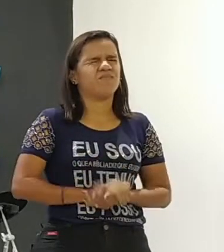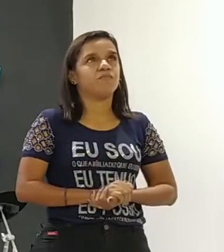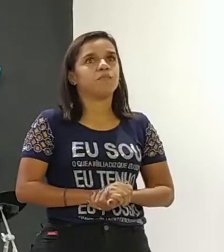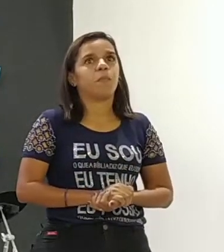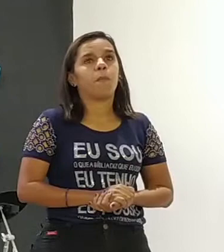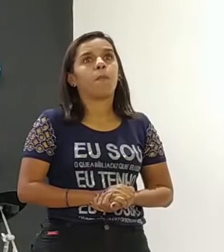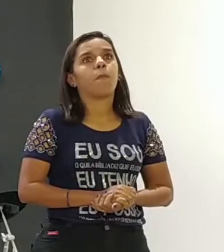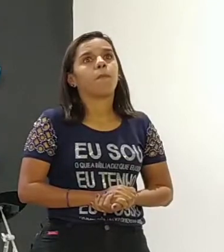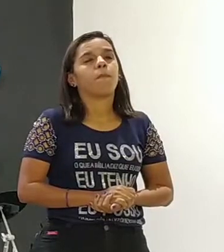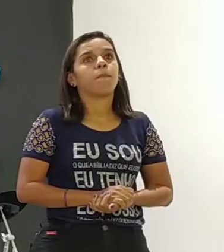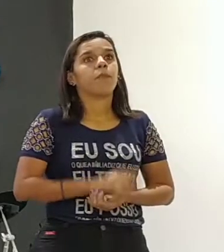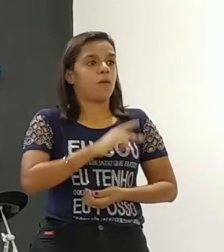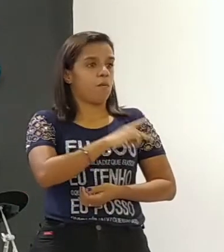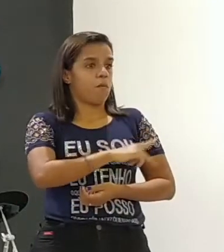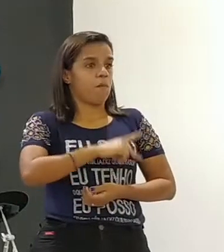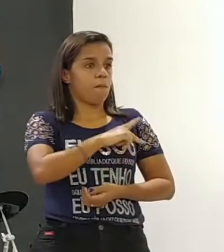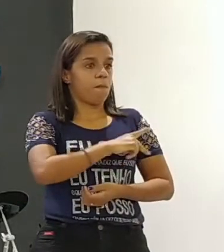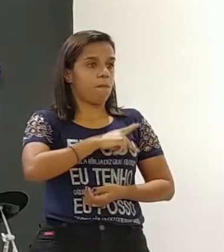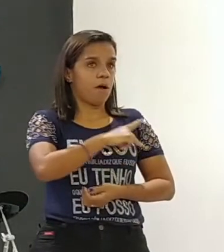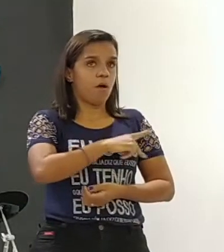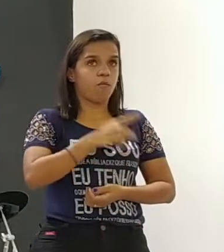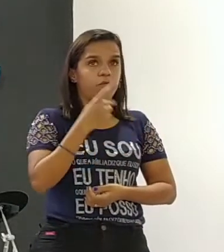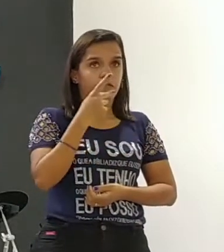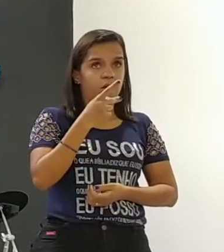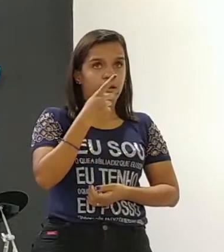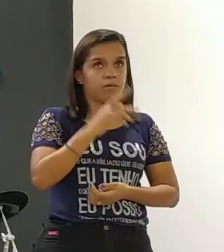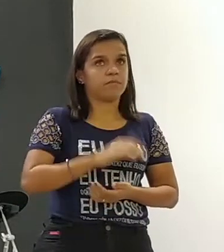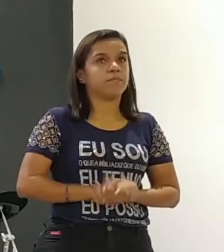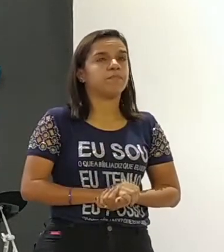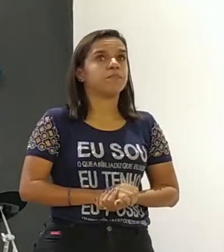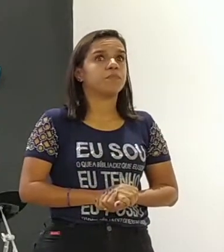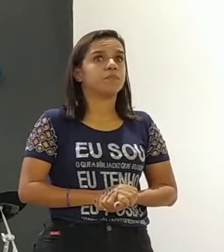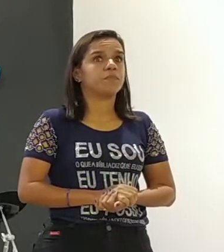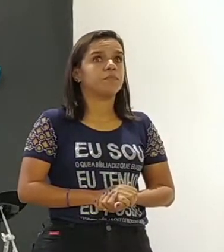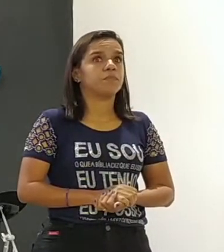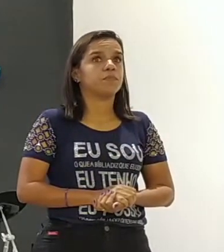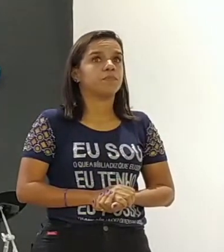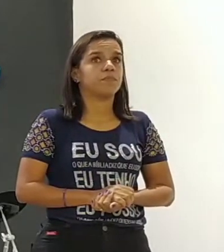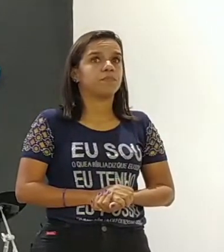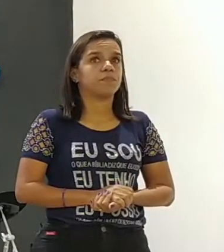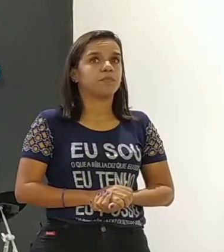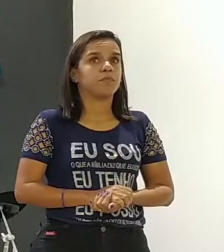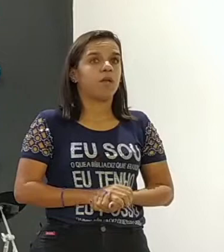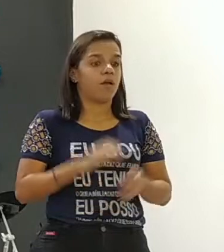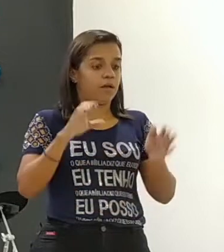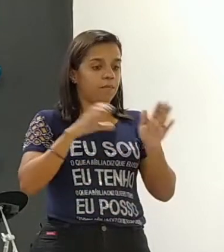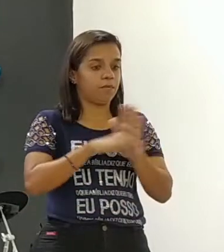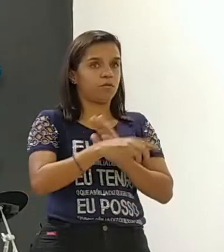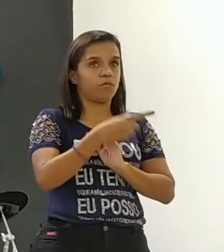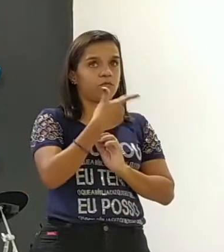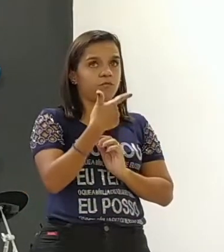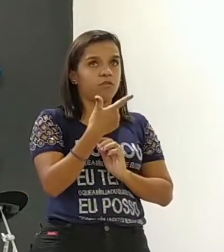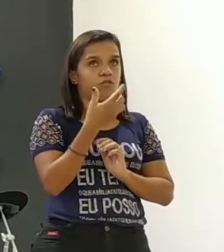Olha o que Paulo fala sobre aquilo que ele iria passar.